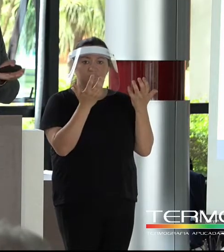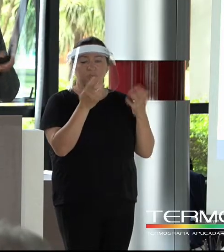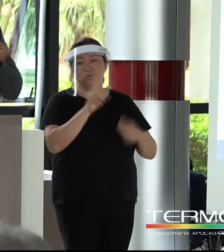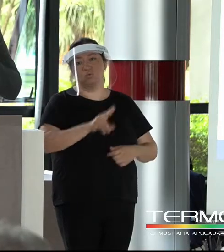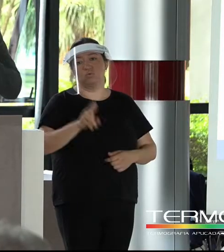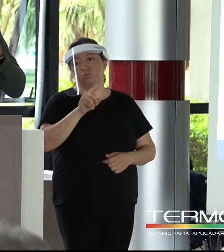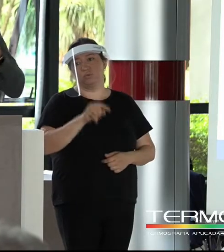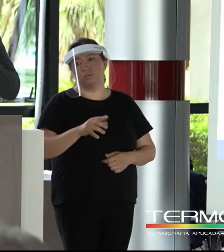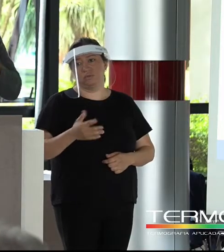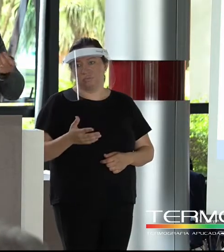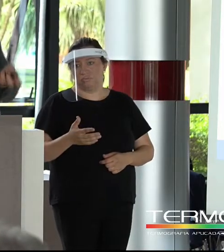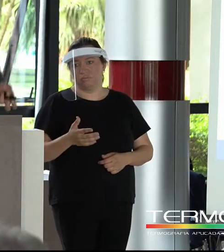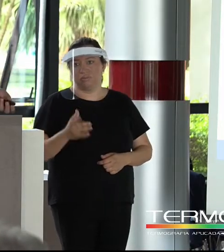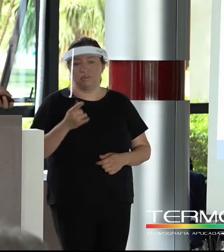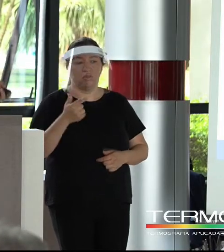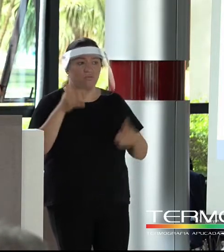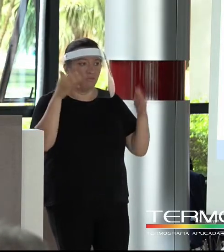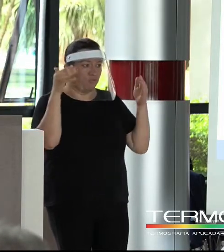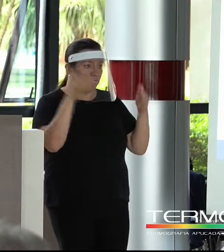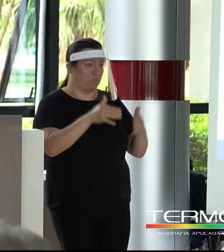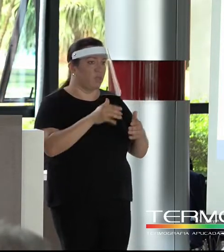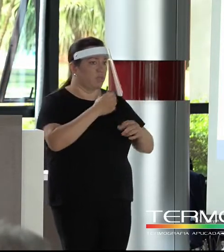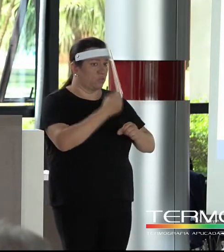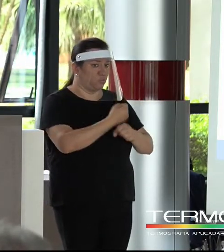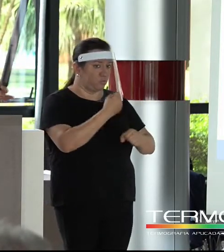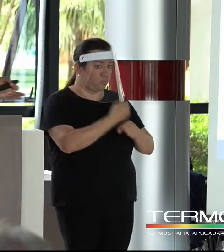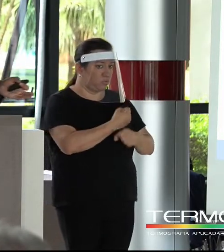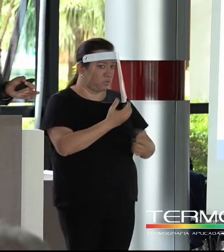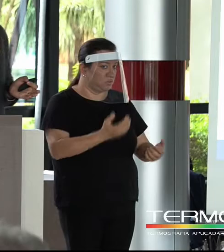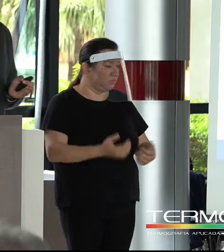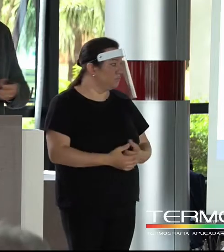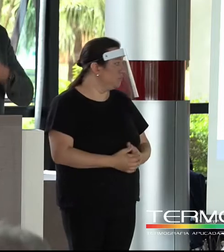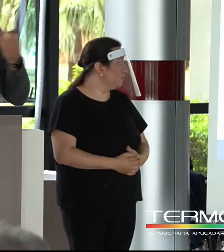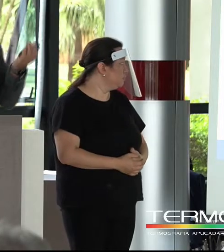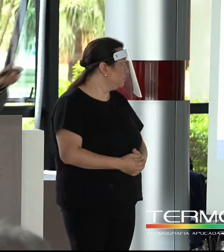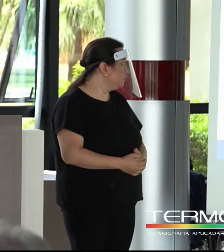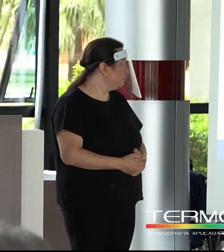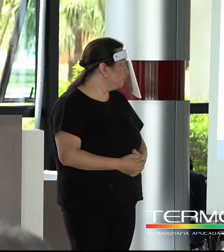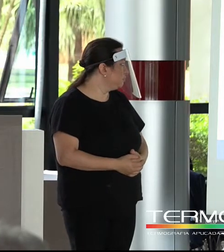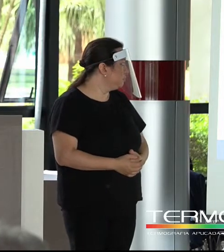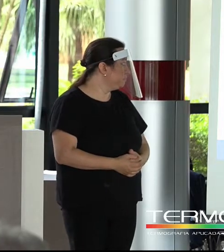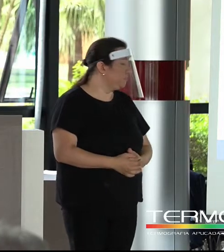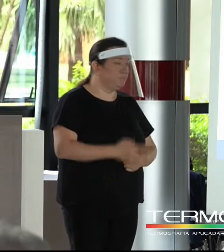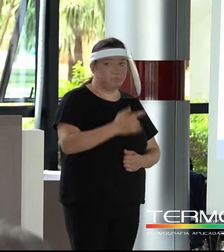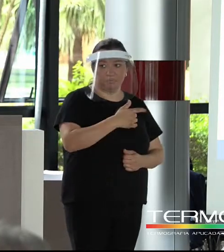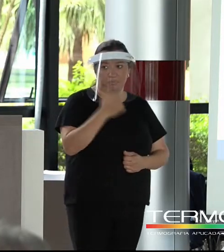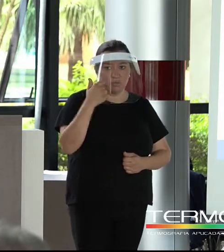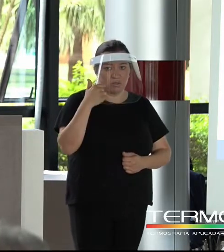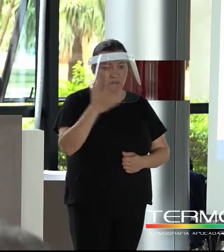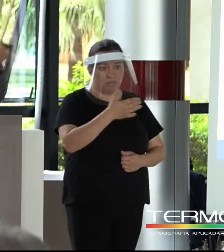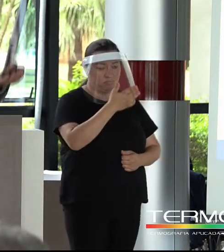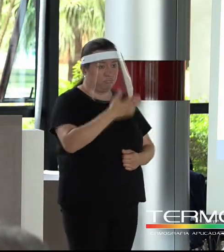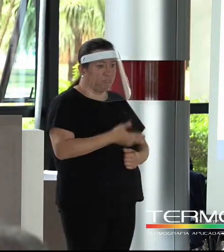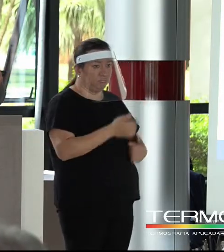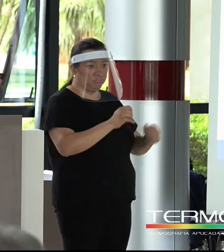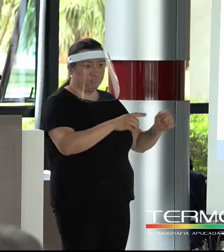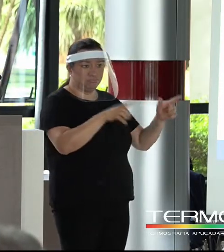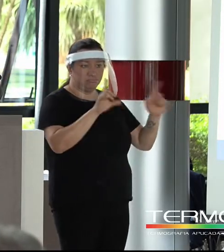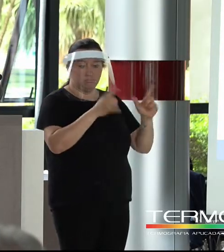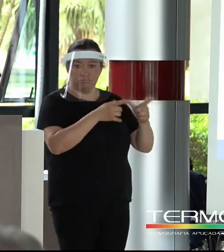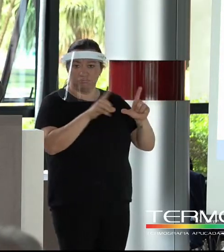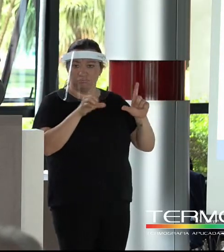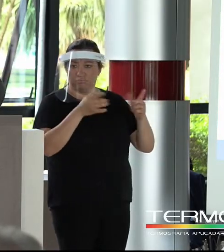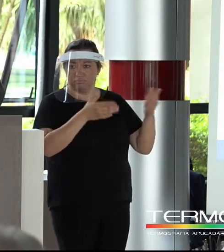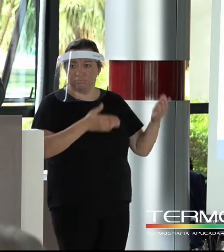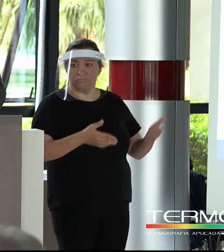isso, mas não é uma norma focada na área civil. Tá, mostrei aqui algumas imagens, né, mas como a minha